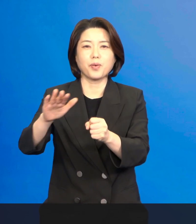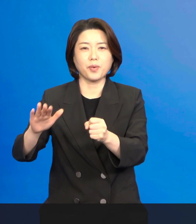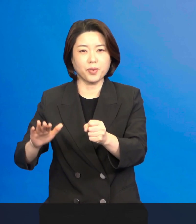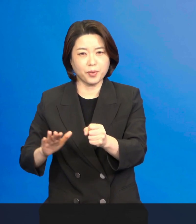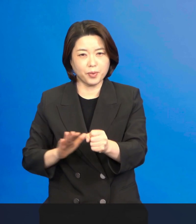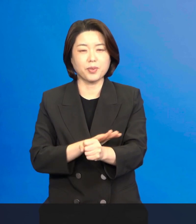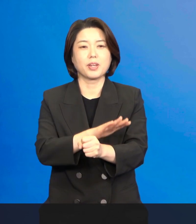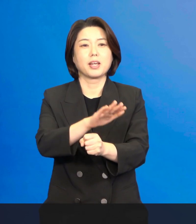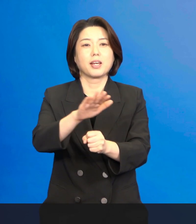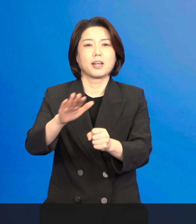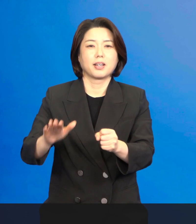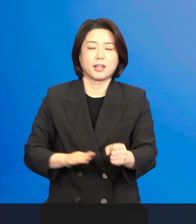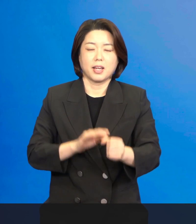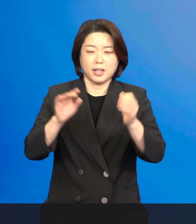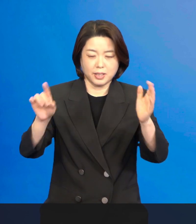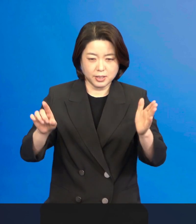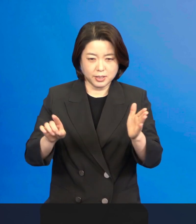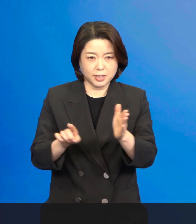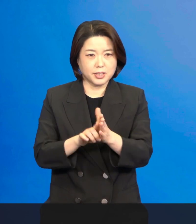사랑해요